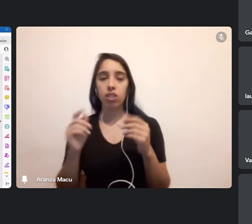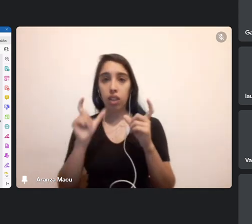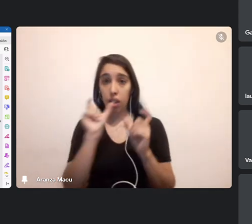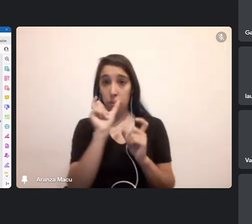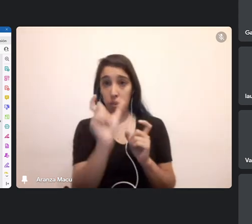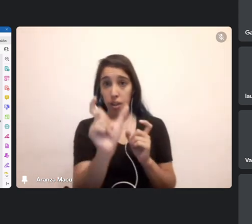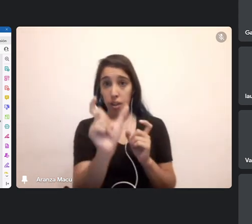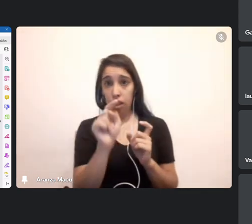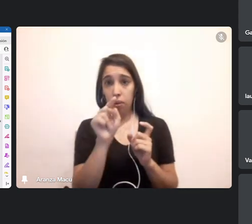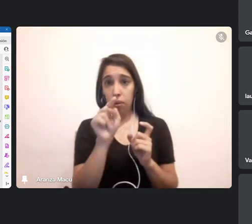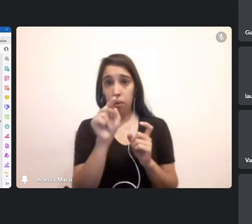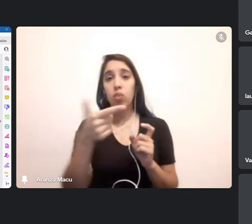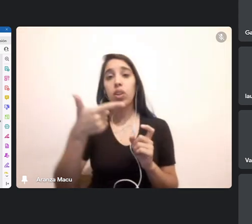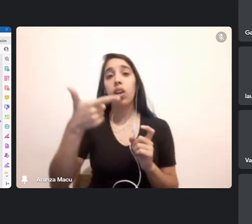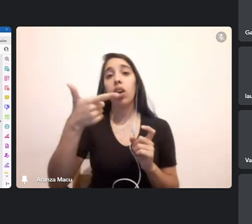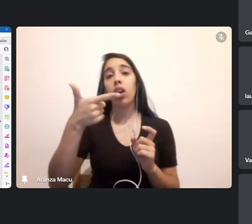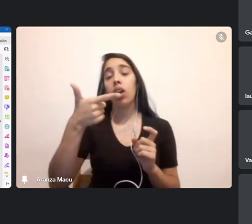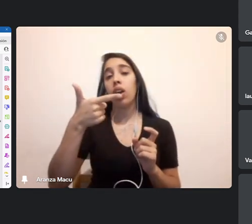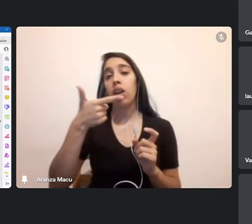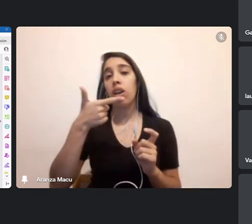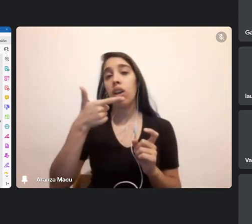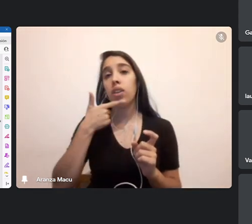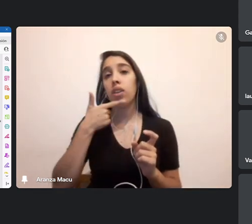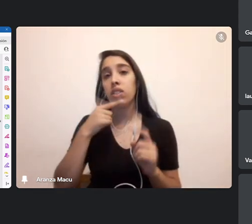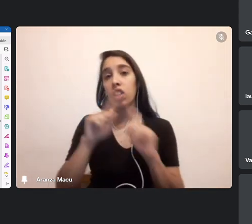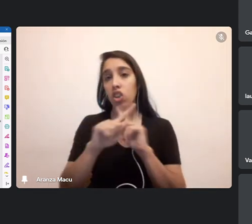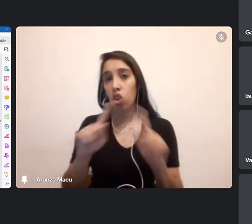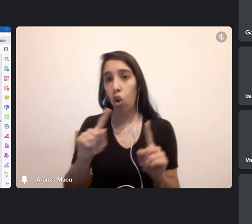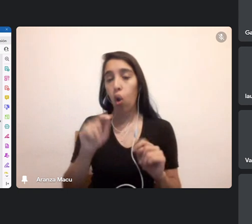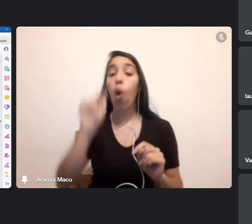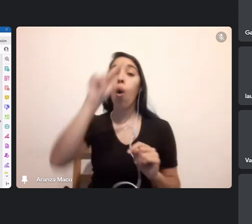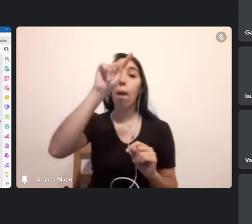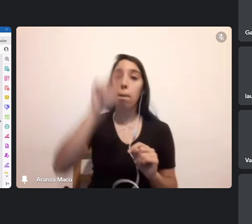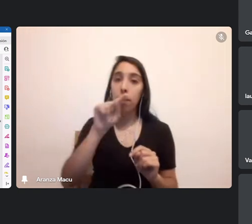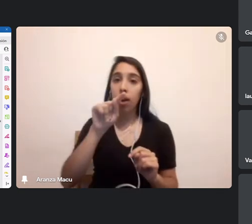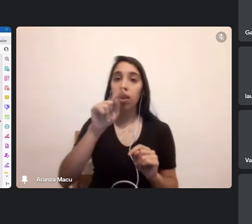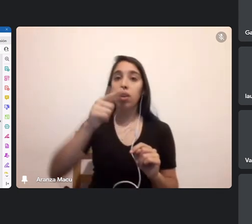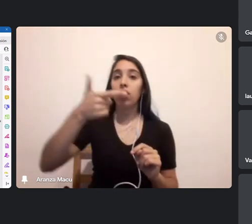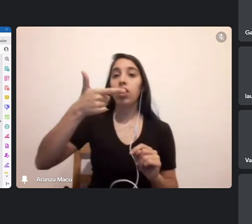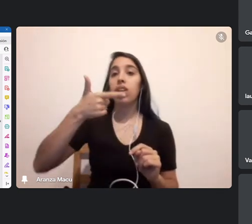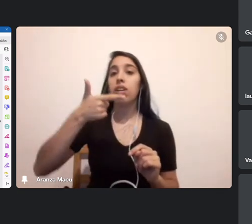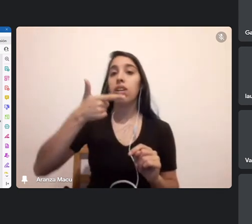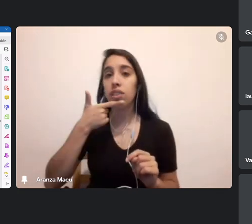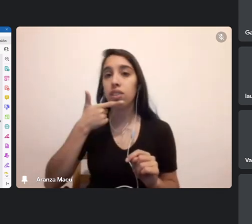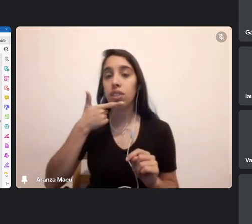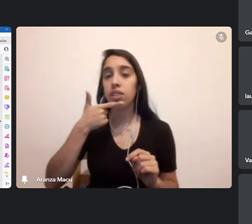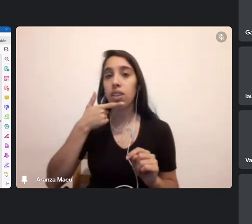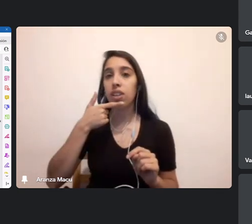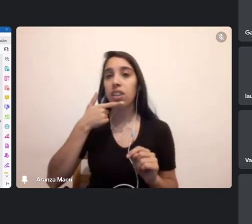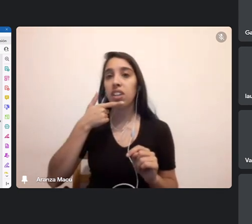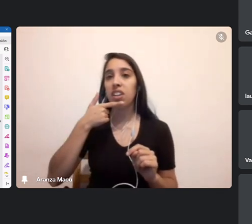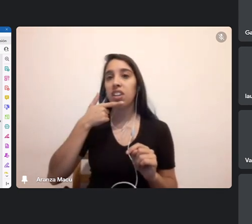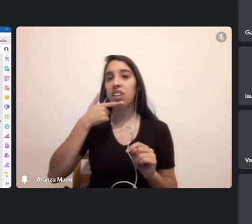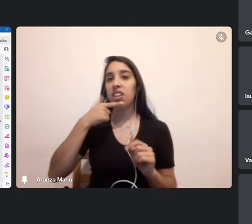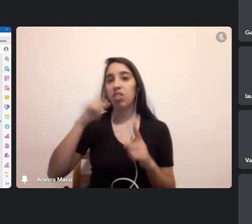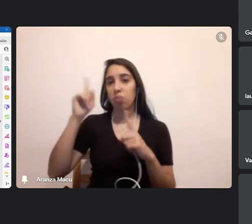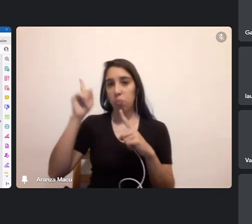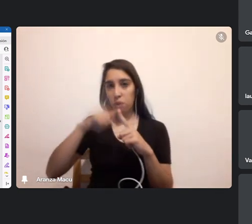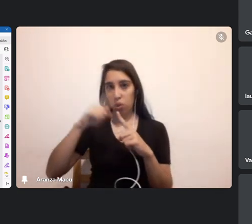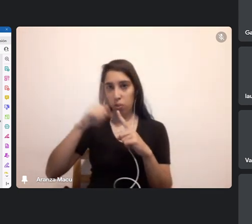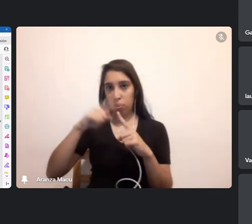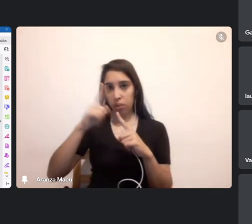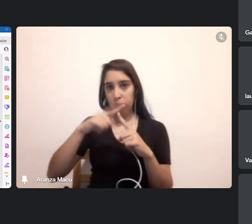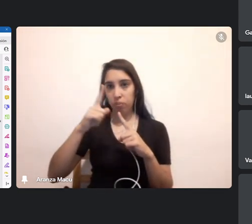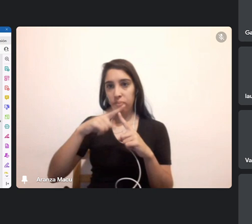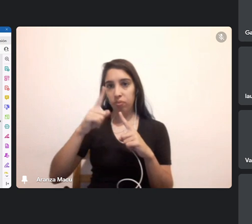tiene una T, un apóstrofo y la S, estaría como pronombre personal, estaría reemplazando algo. Pero cuando está